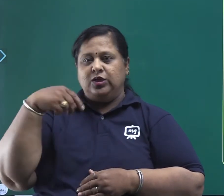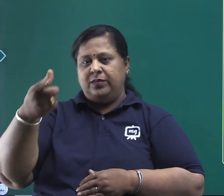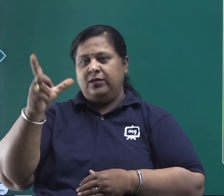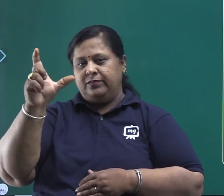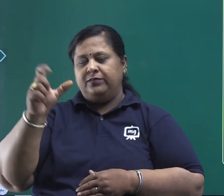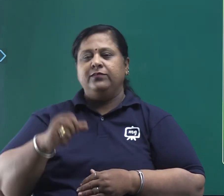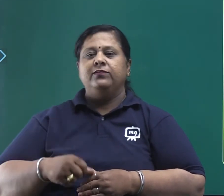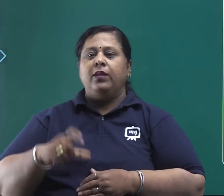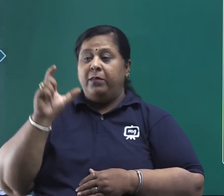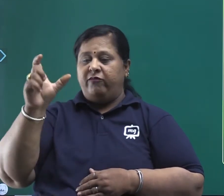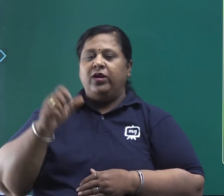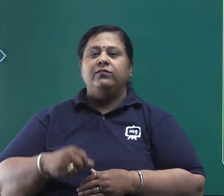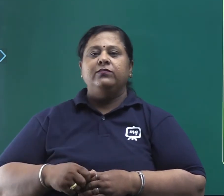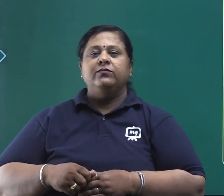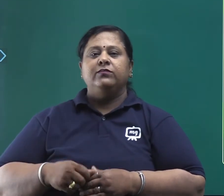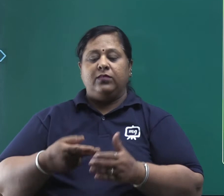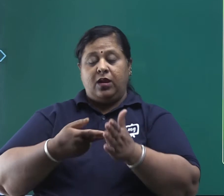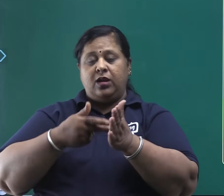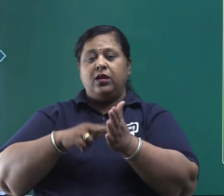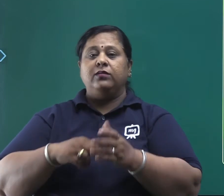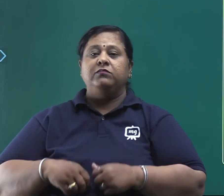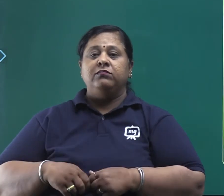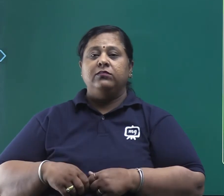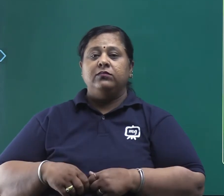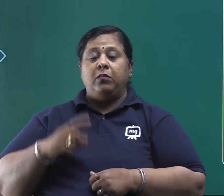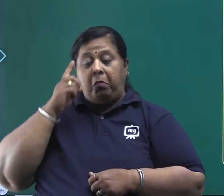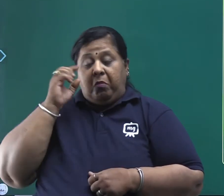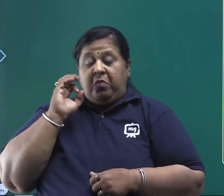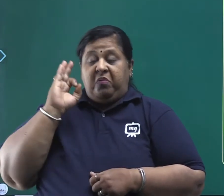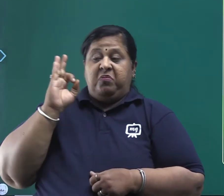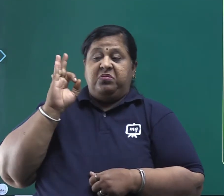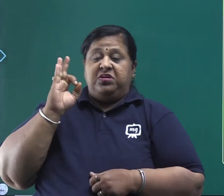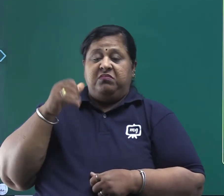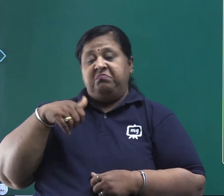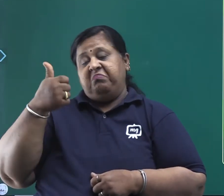है प्रवीण, अर्थ होगा कुशल।